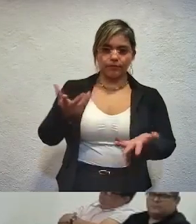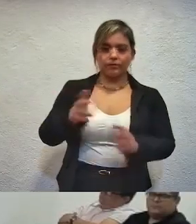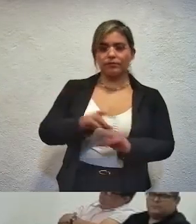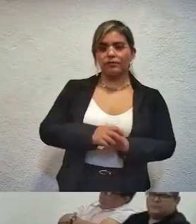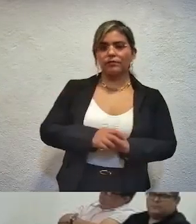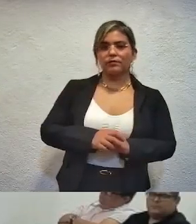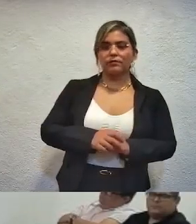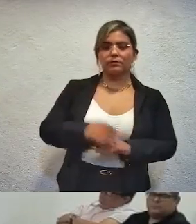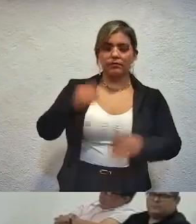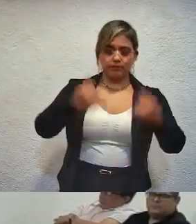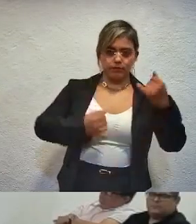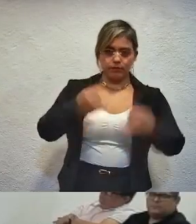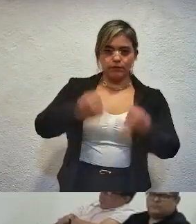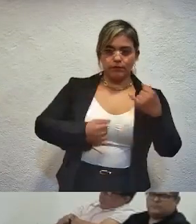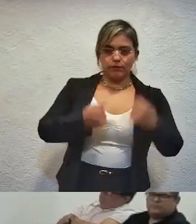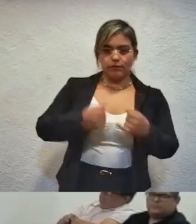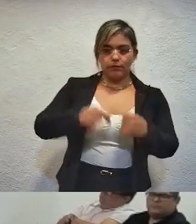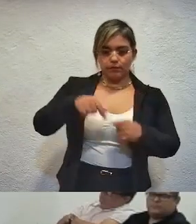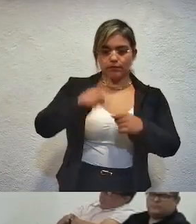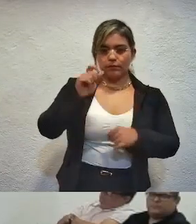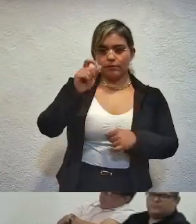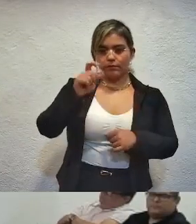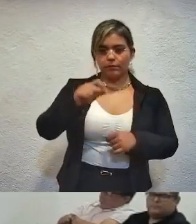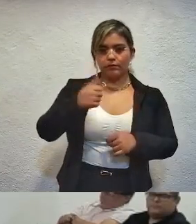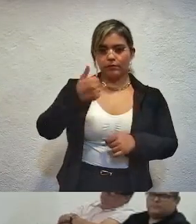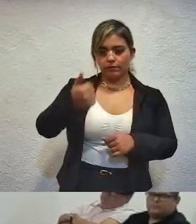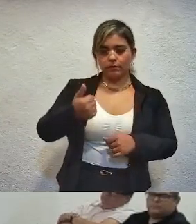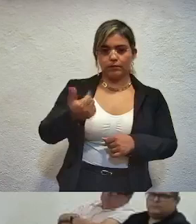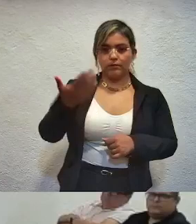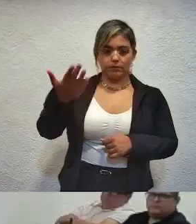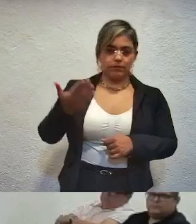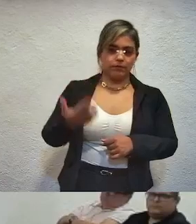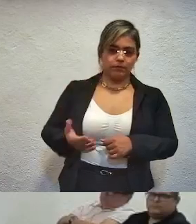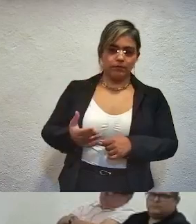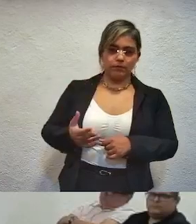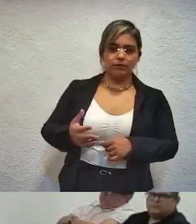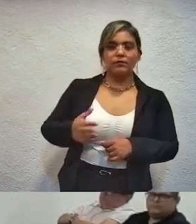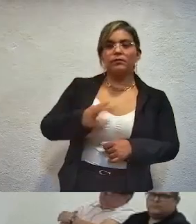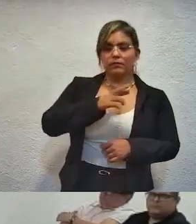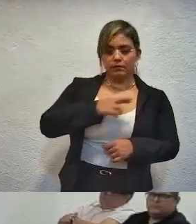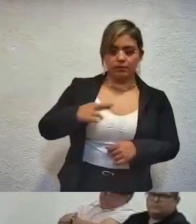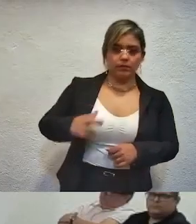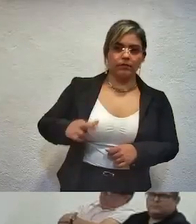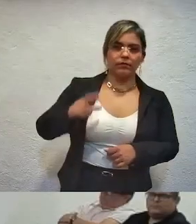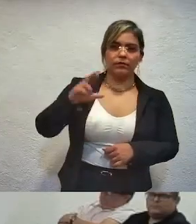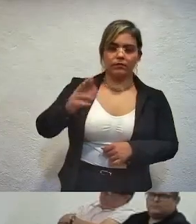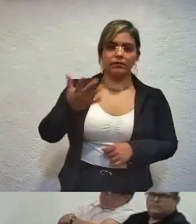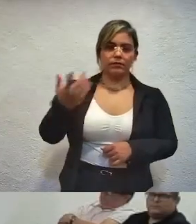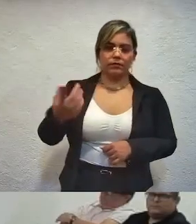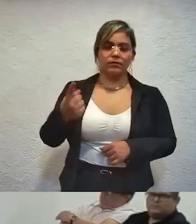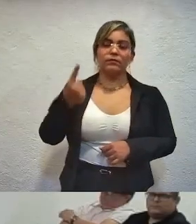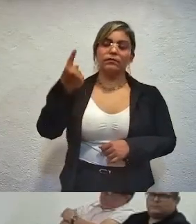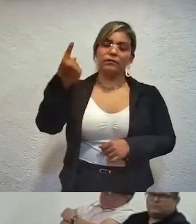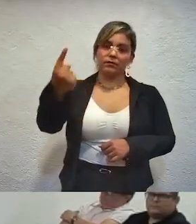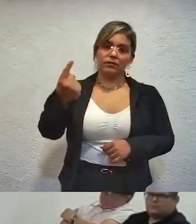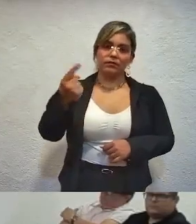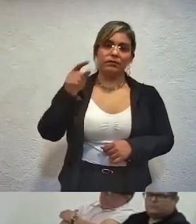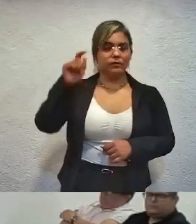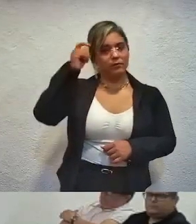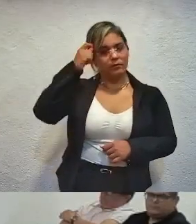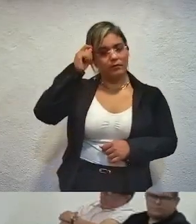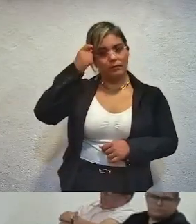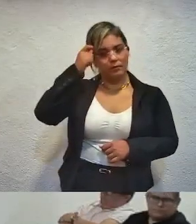como Tribunal 30 del presente año, celebrado por la representante legal de ese Tribunal Electoral y una persona ex servidor público